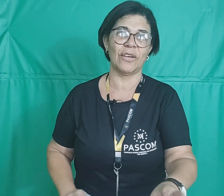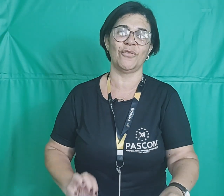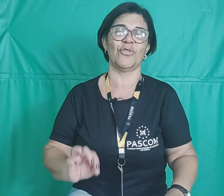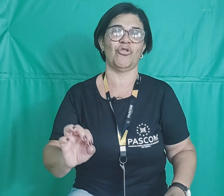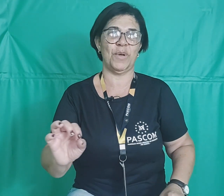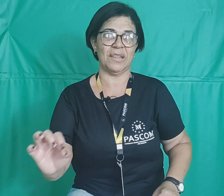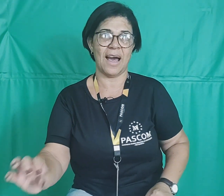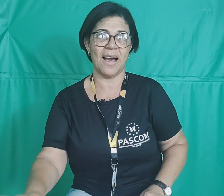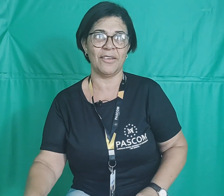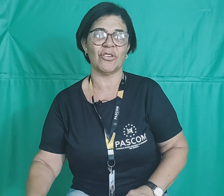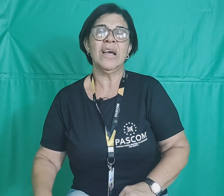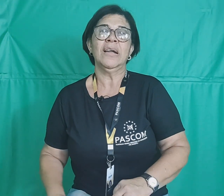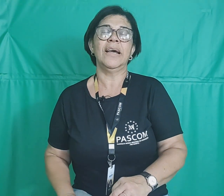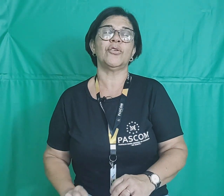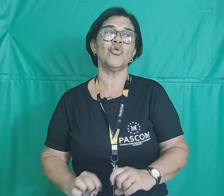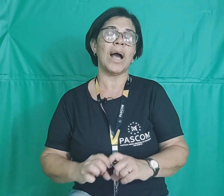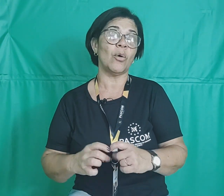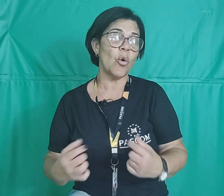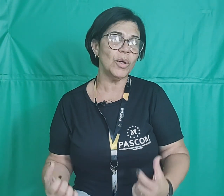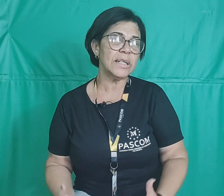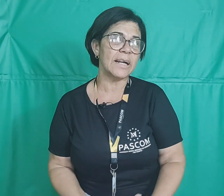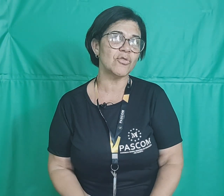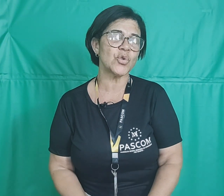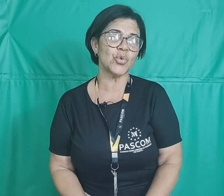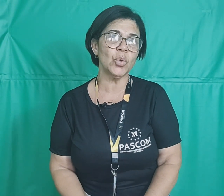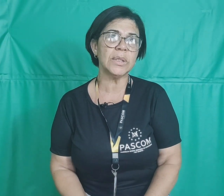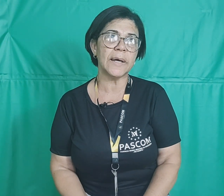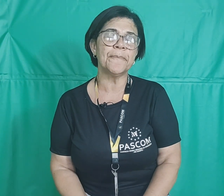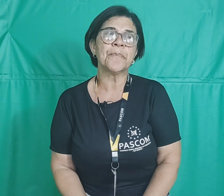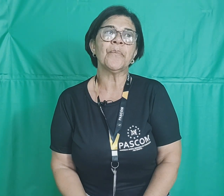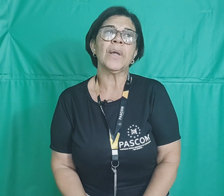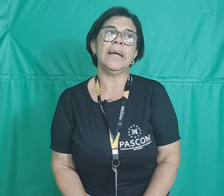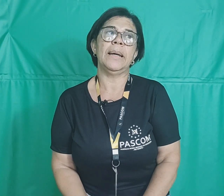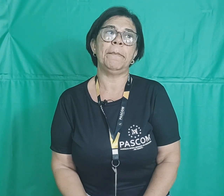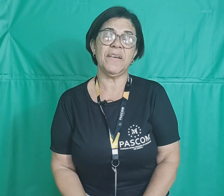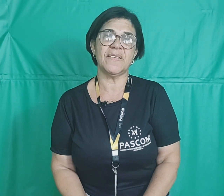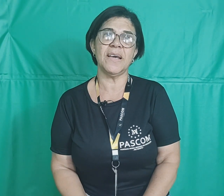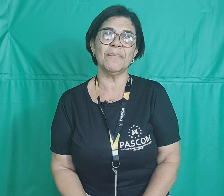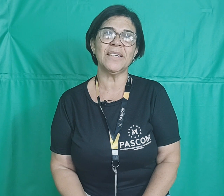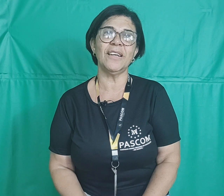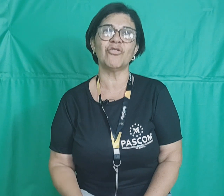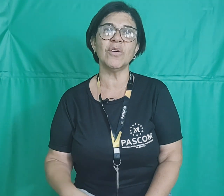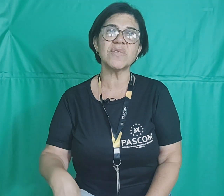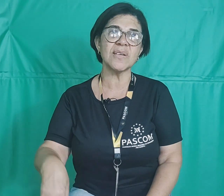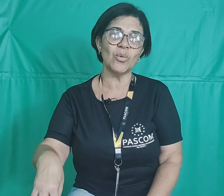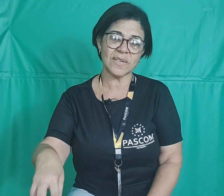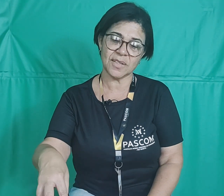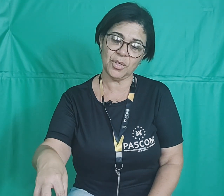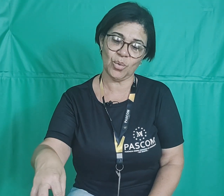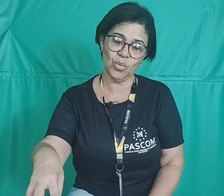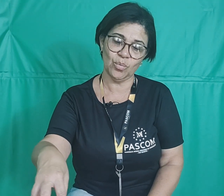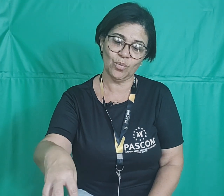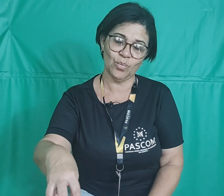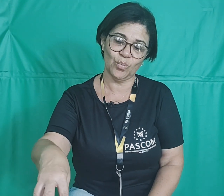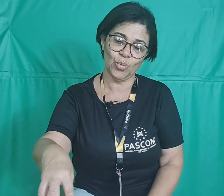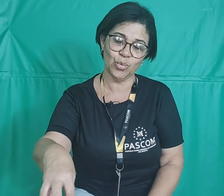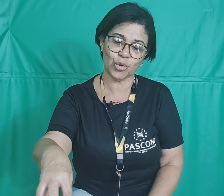nos hospitais, né? Que a comunidade surda perceba que eles não são, assim, um